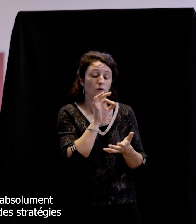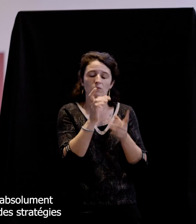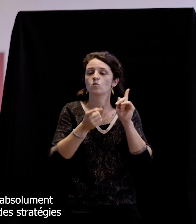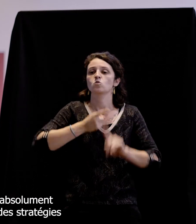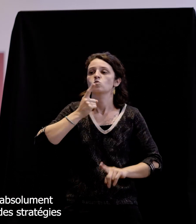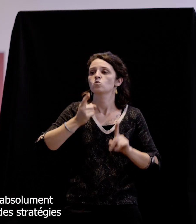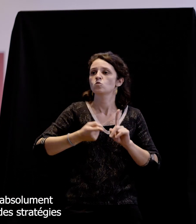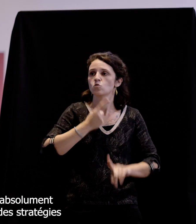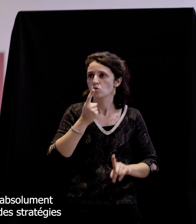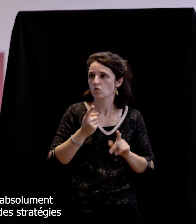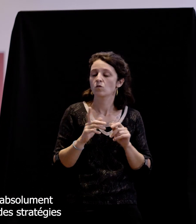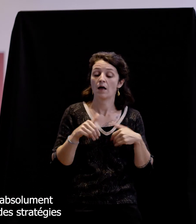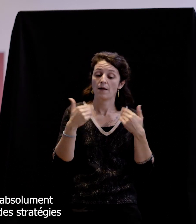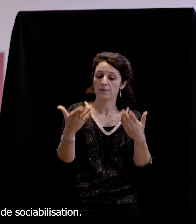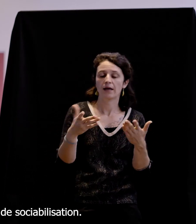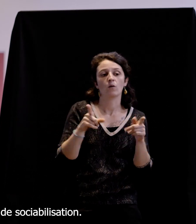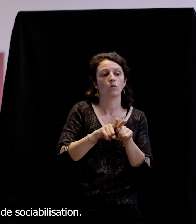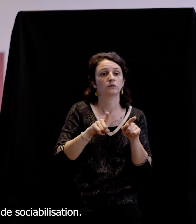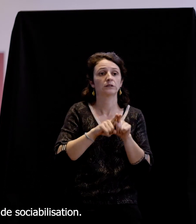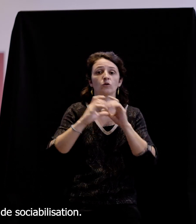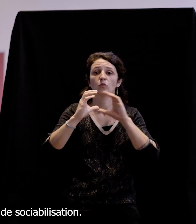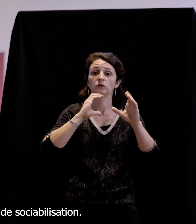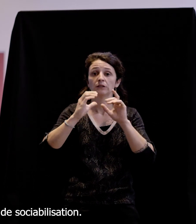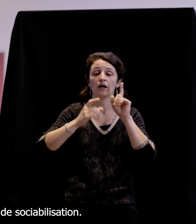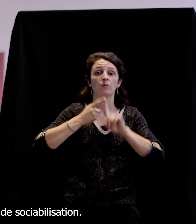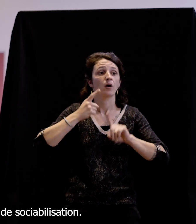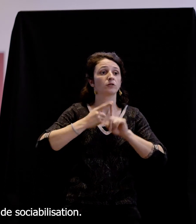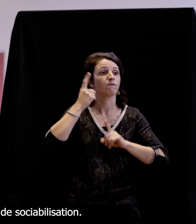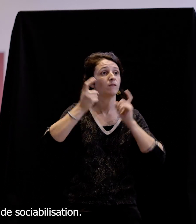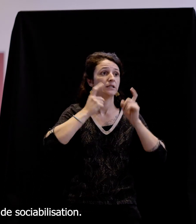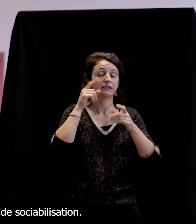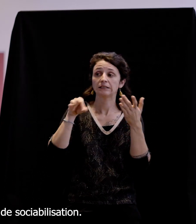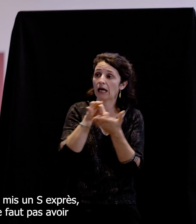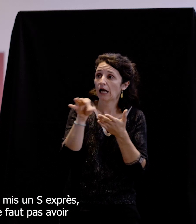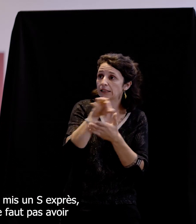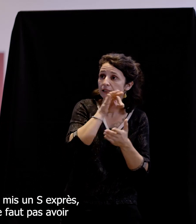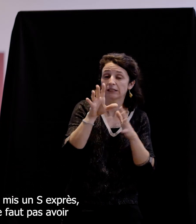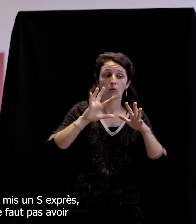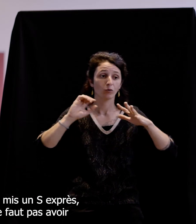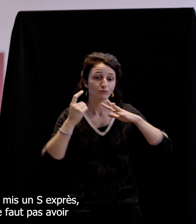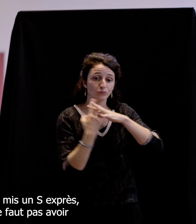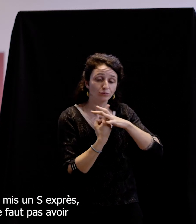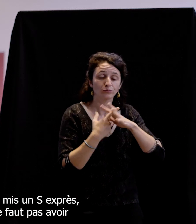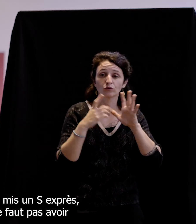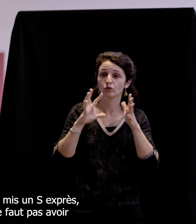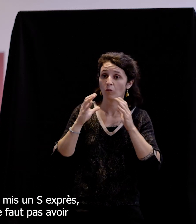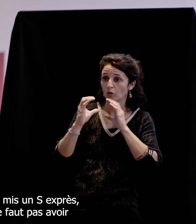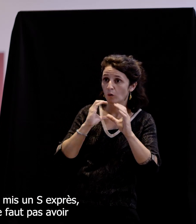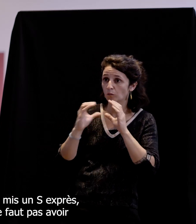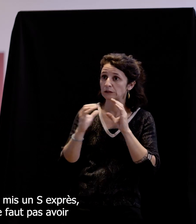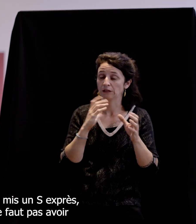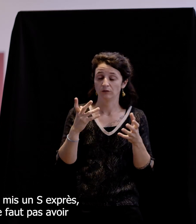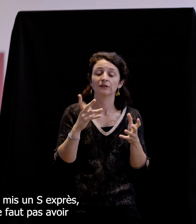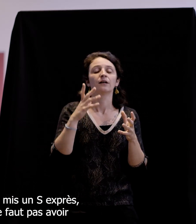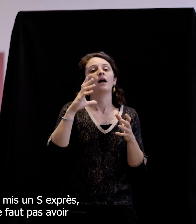Qu'ensuite, il faut absolument mettre en place des stratégies de communication et de sociabilisation, sachant que j'ai bien mis un S